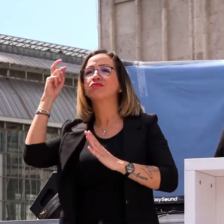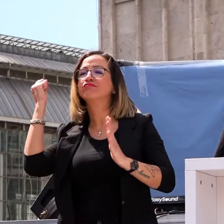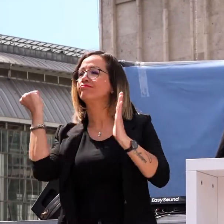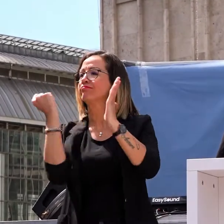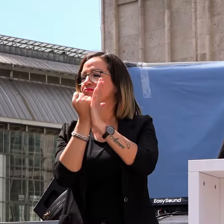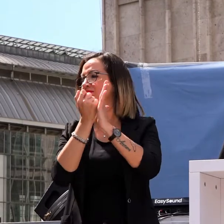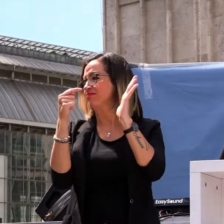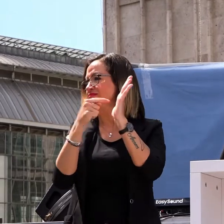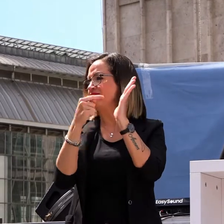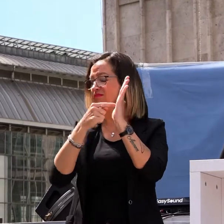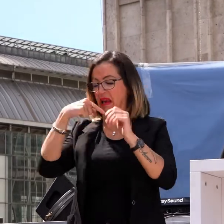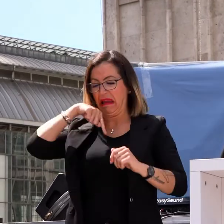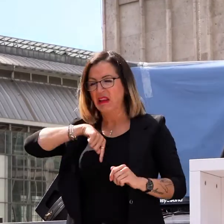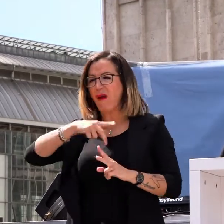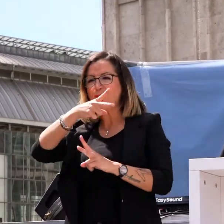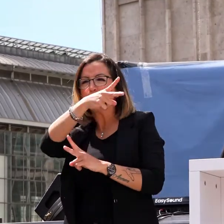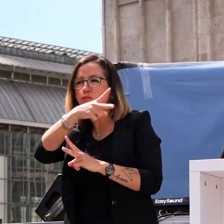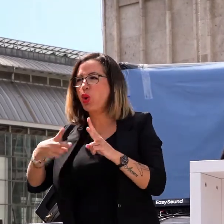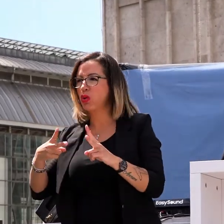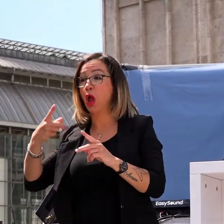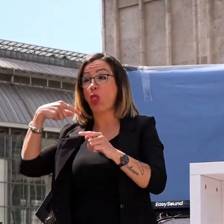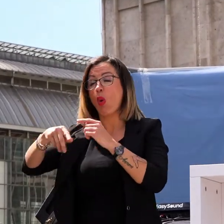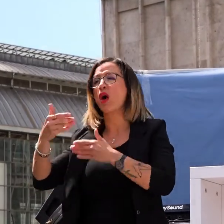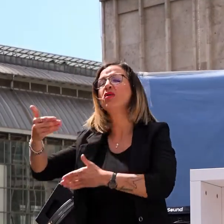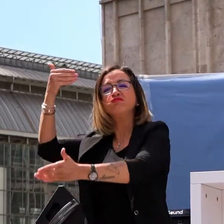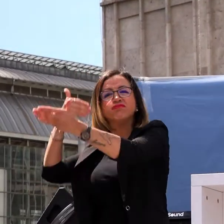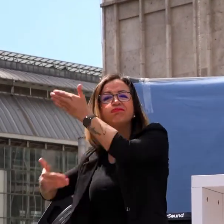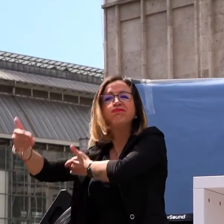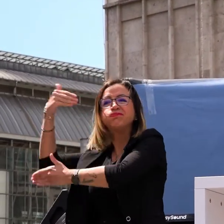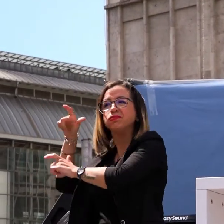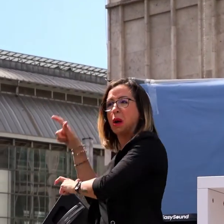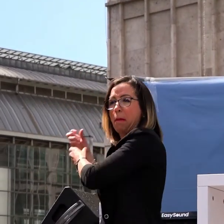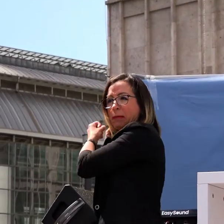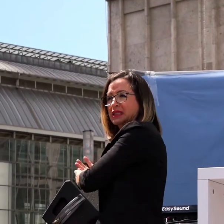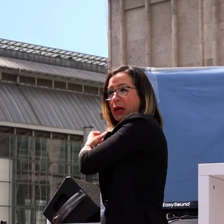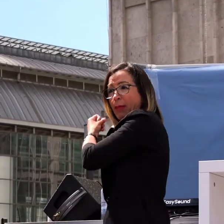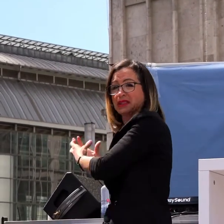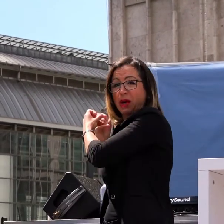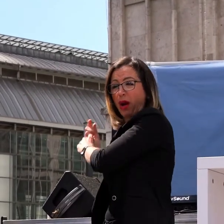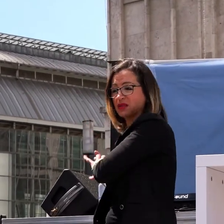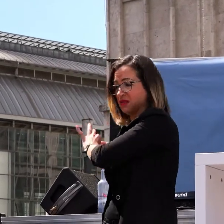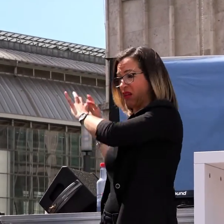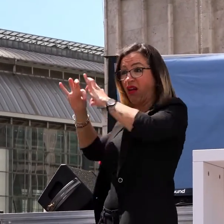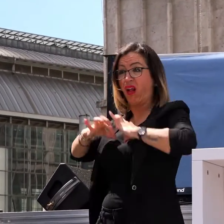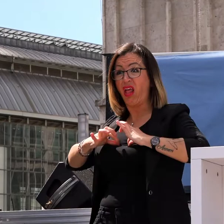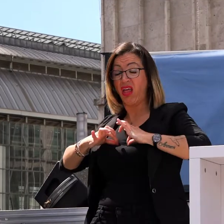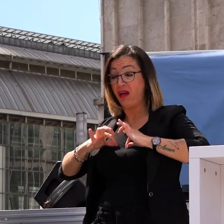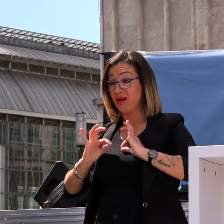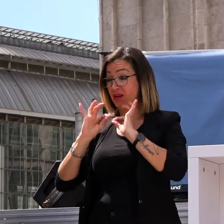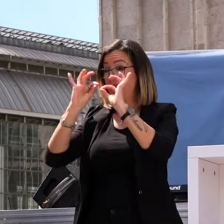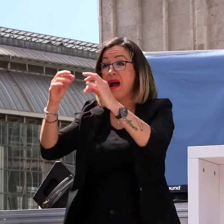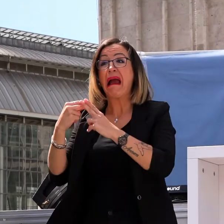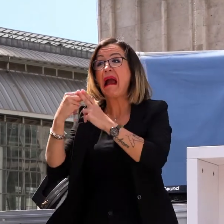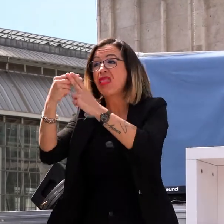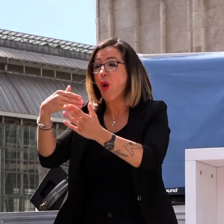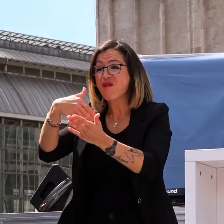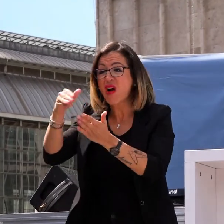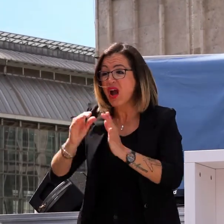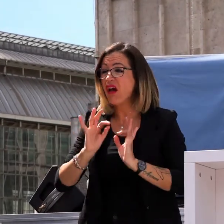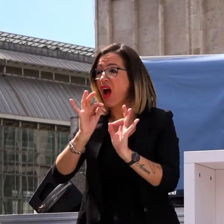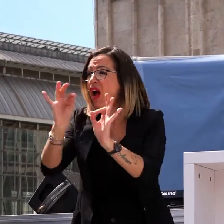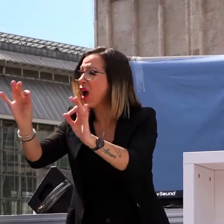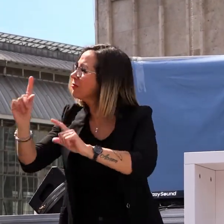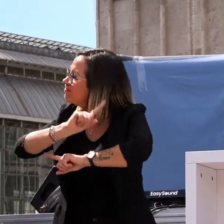Wir sind alle gezeichnet von Wunden, die unsere Vorfahren über Jahrzehnte zugefügt wurden. Lasst die nächste Generation nicht mit denselben Wunden aufwachsen. Zeigt ihnen eure